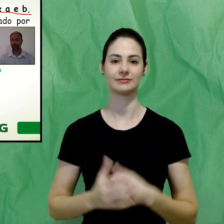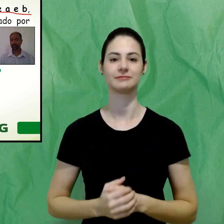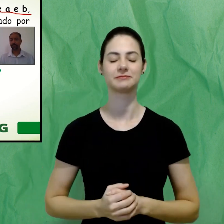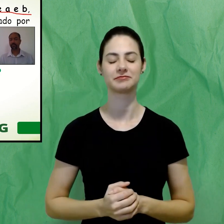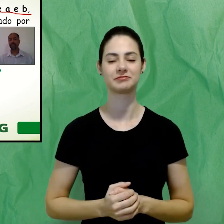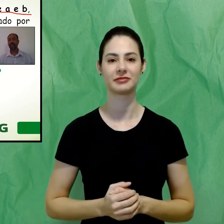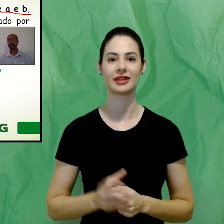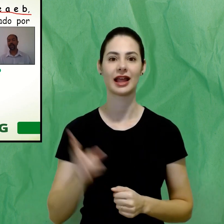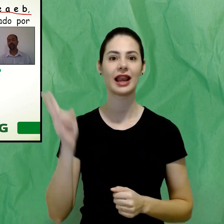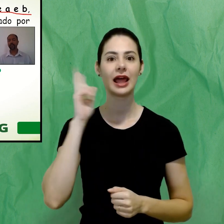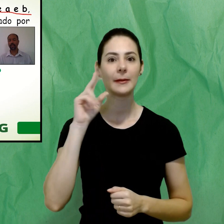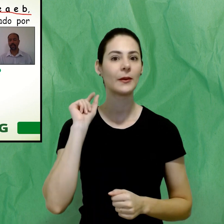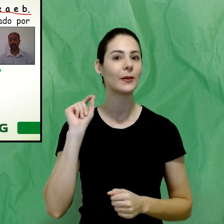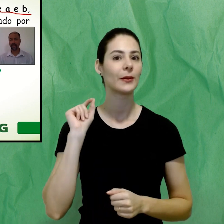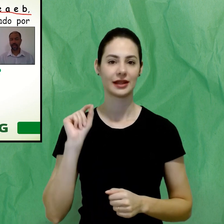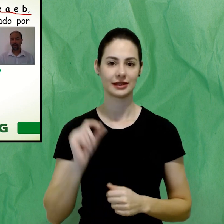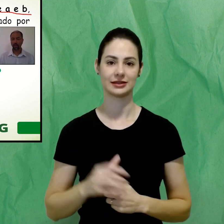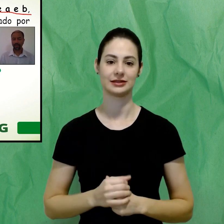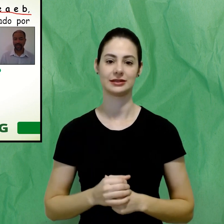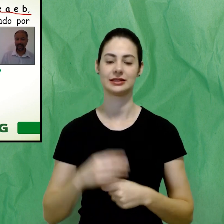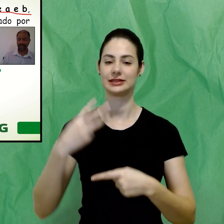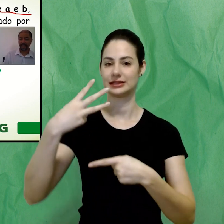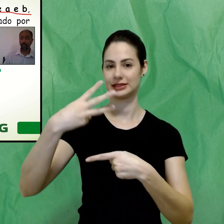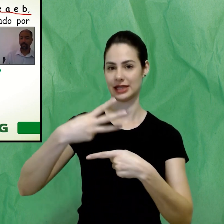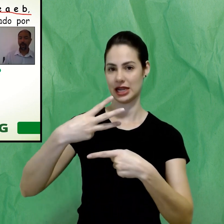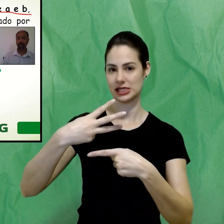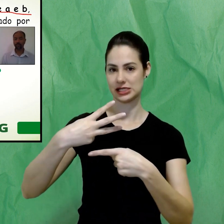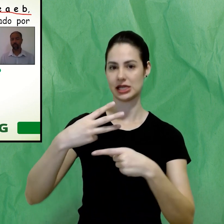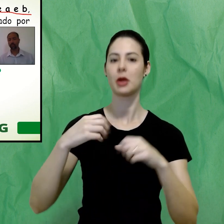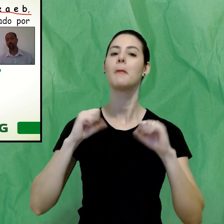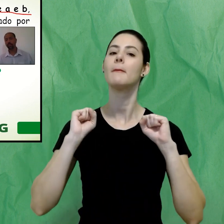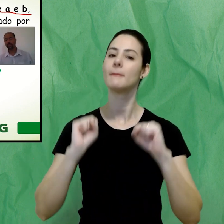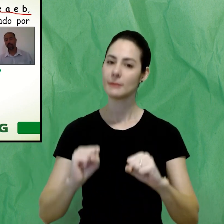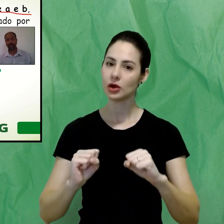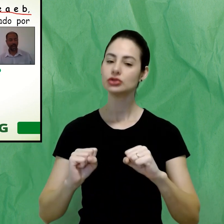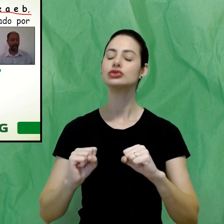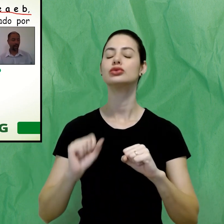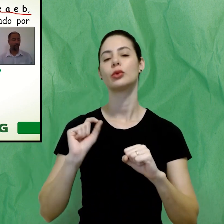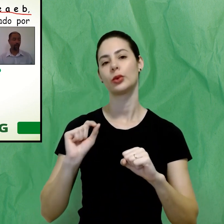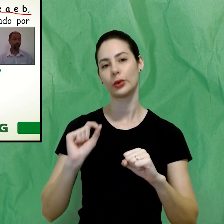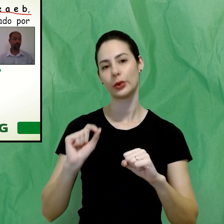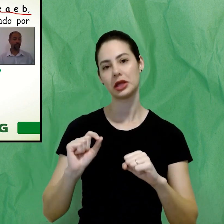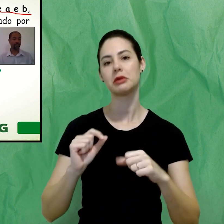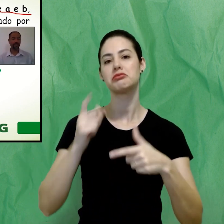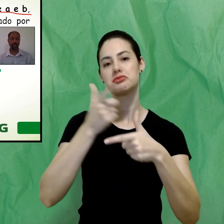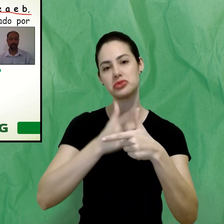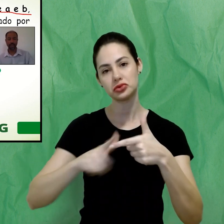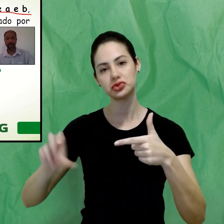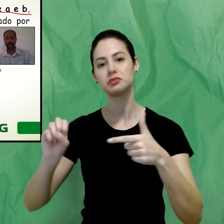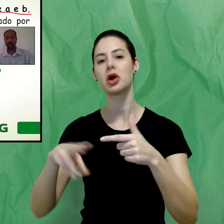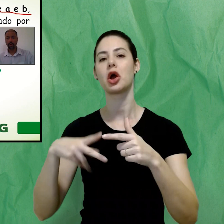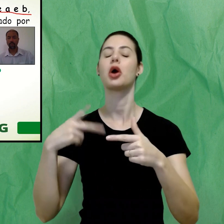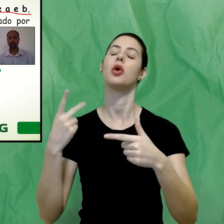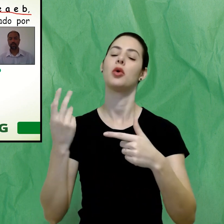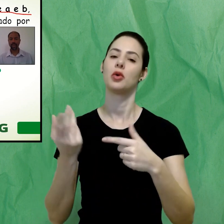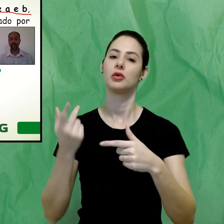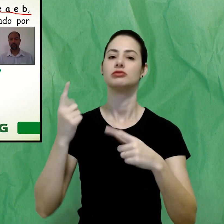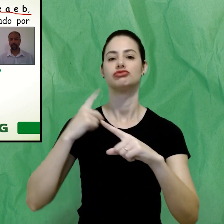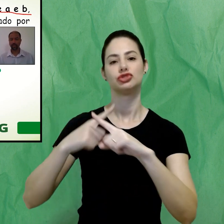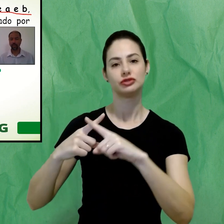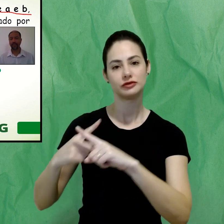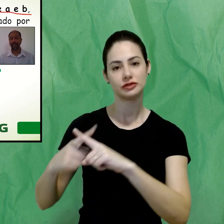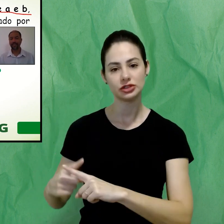12. Lembrando que o 3 eu posso multiplicar ou dividir